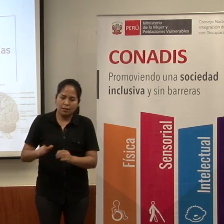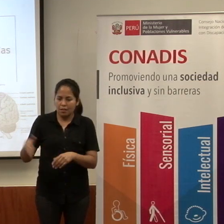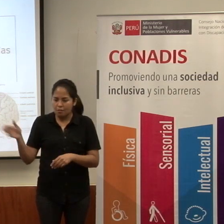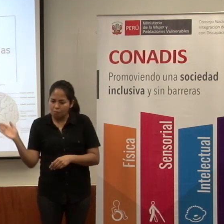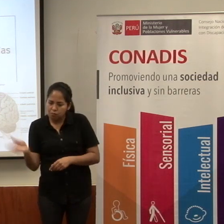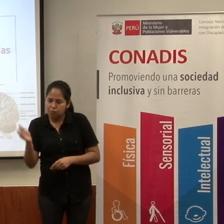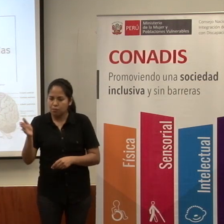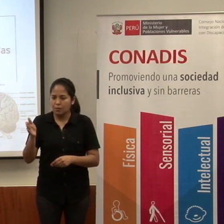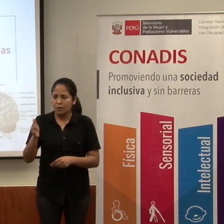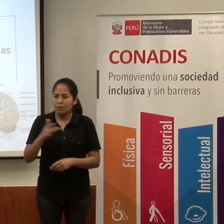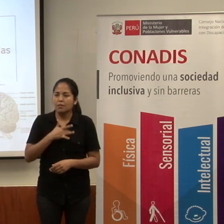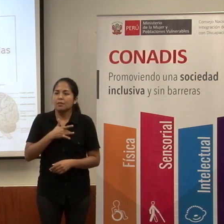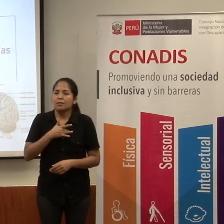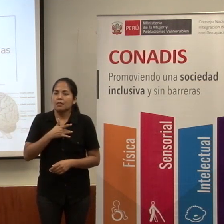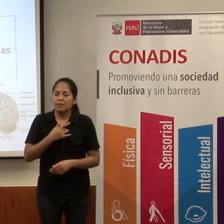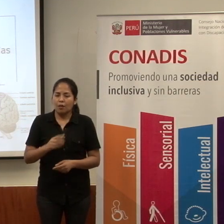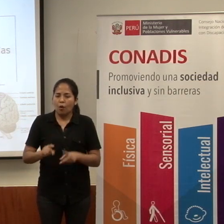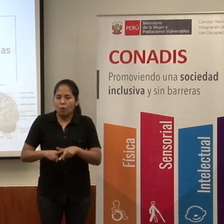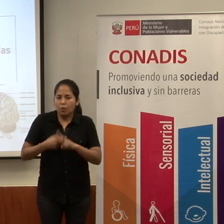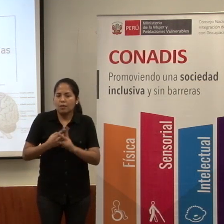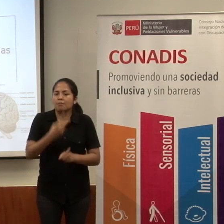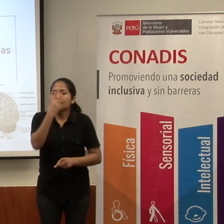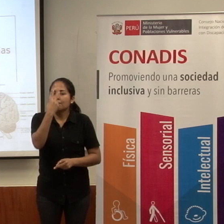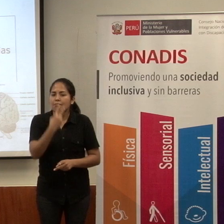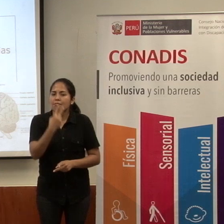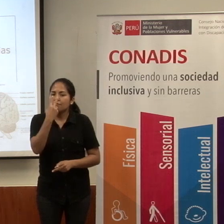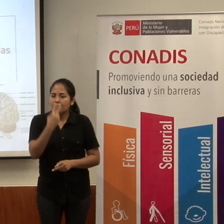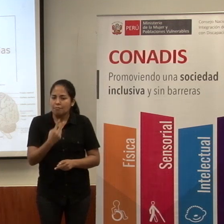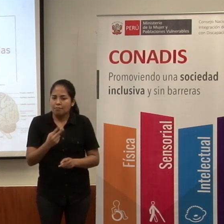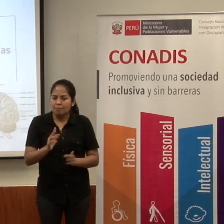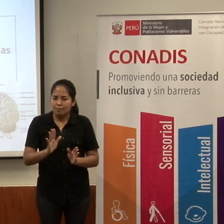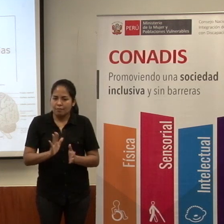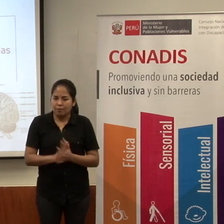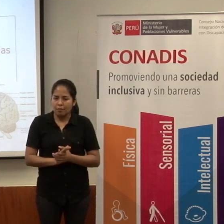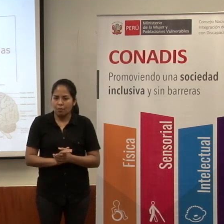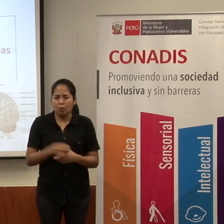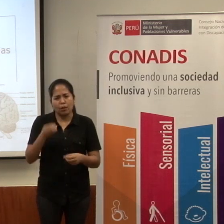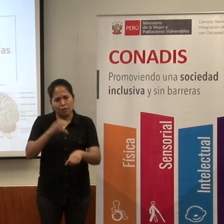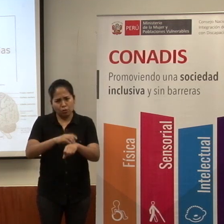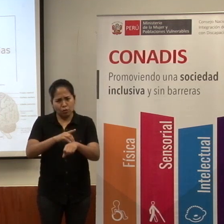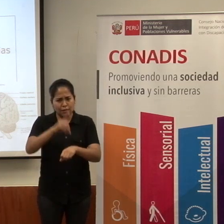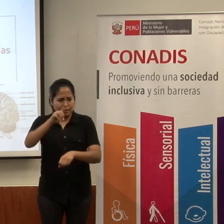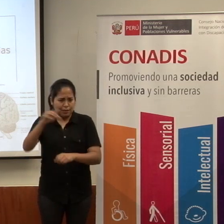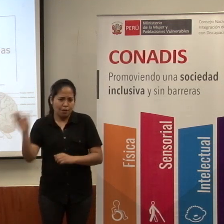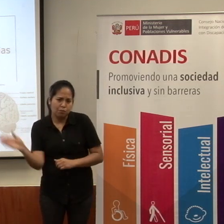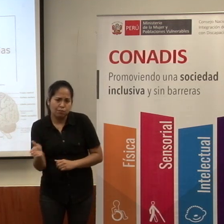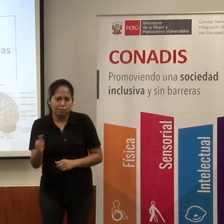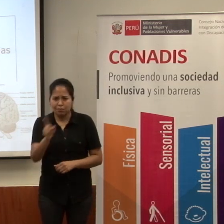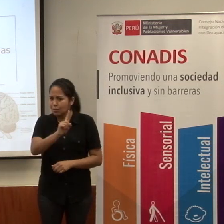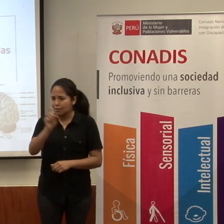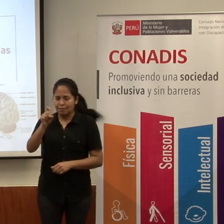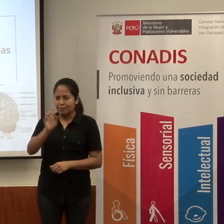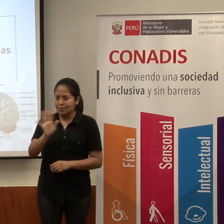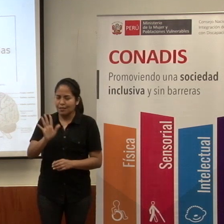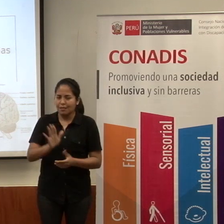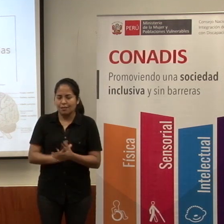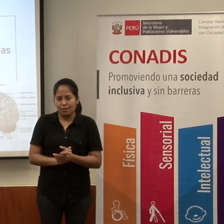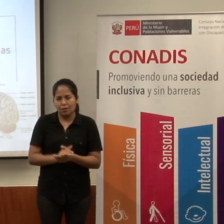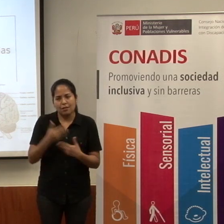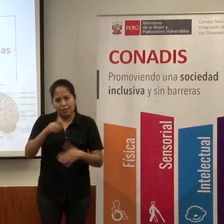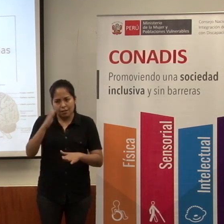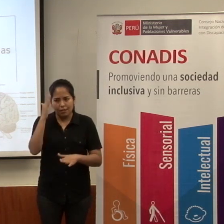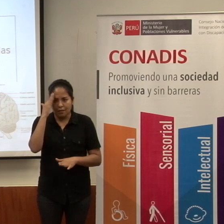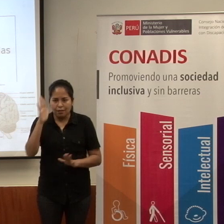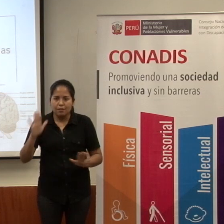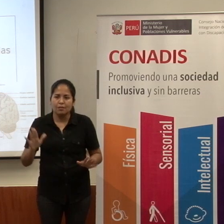para que le duela, sino para que haga una respiración. En realidad el niño no necesita ser golpeado desde el comienzo para empezar a respirar. Y ahora ya felizmente, no